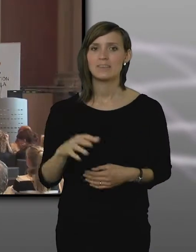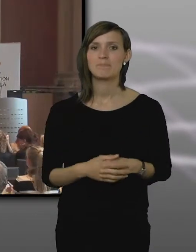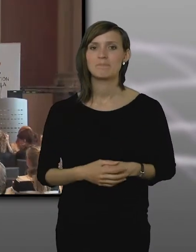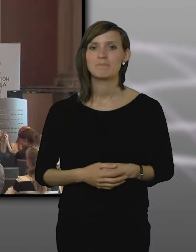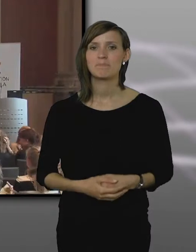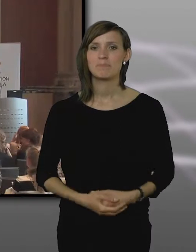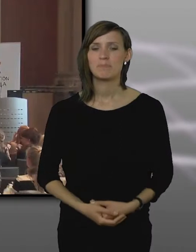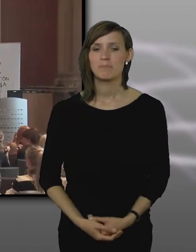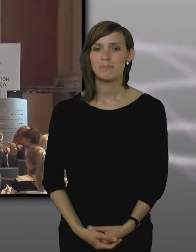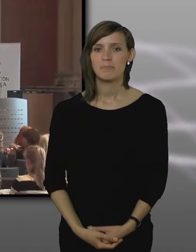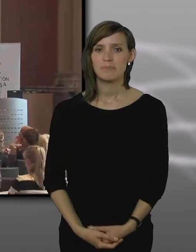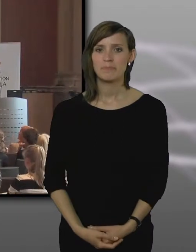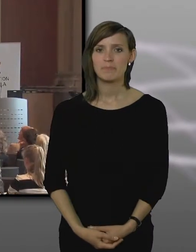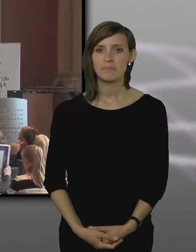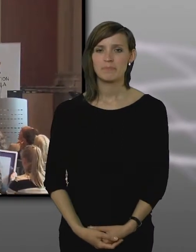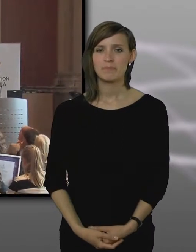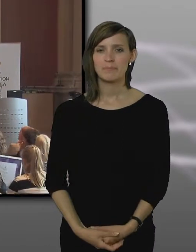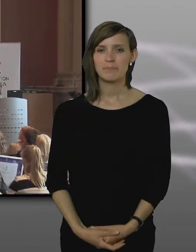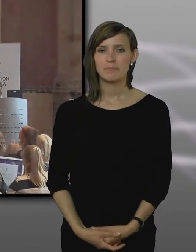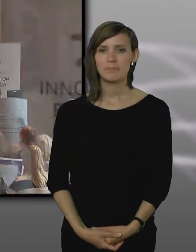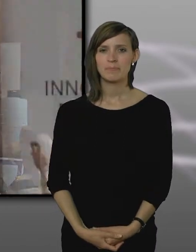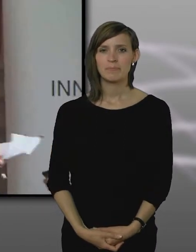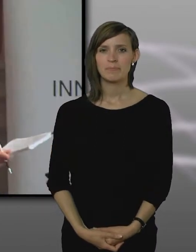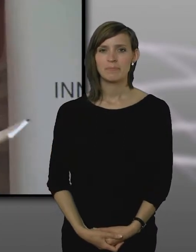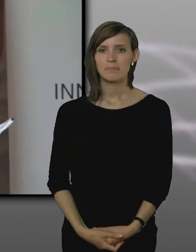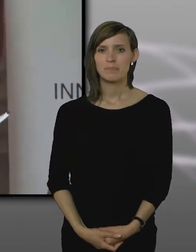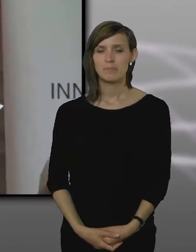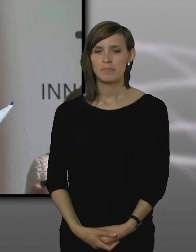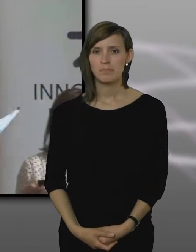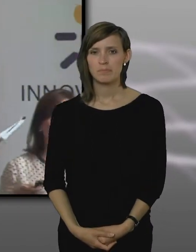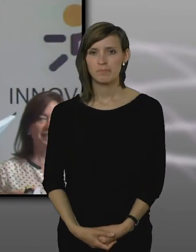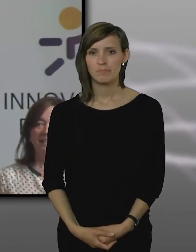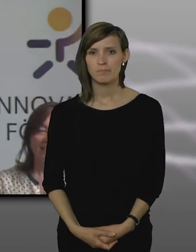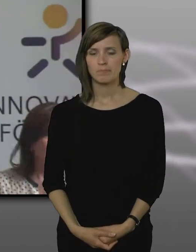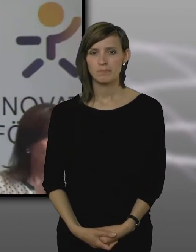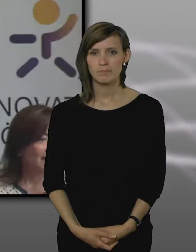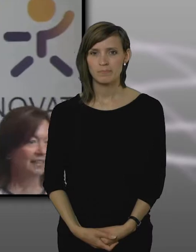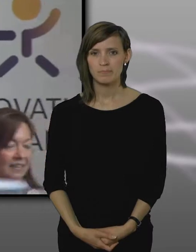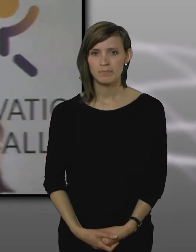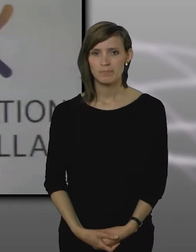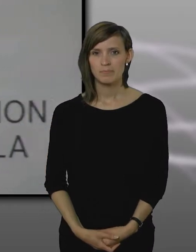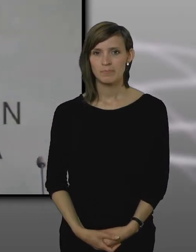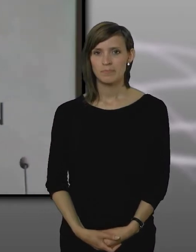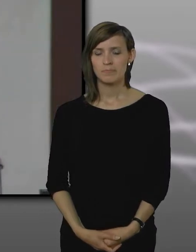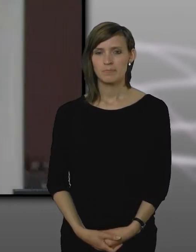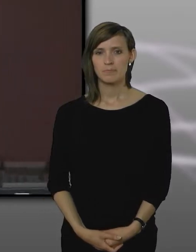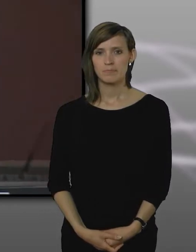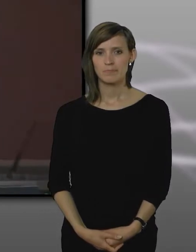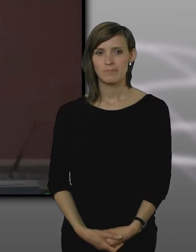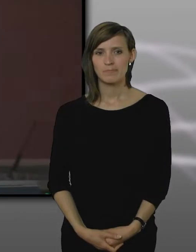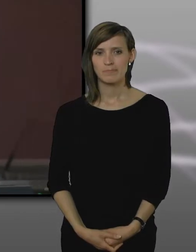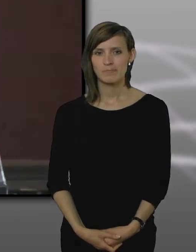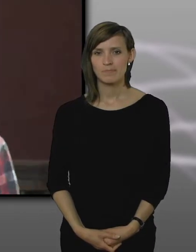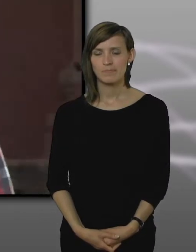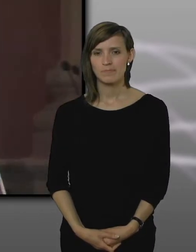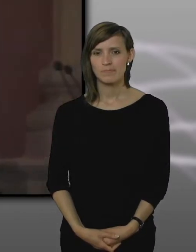Kommer du att behöva den? Nej, den där är ju där, men en webbläsare sen. Det finns kanske att ta fram. Ja, det kan